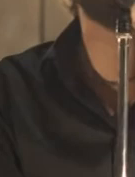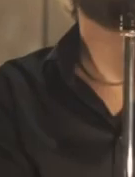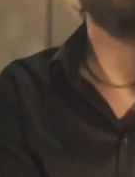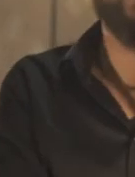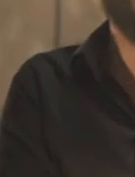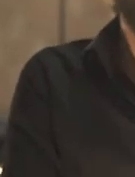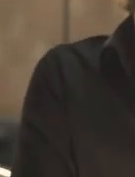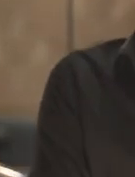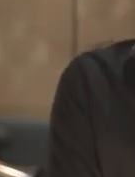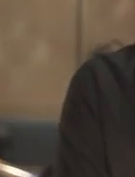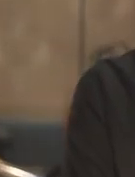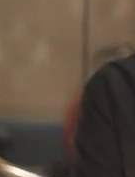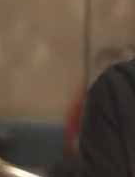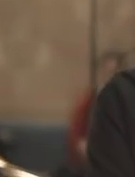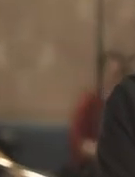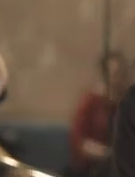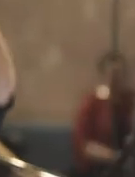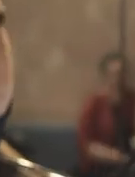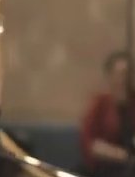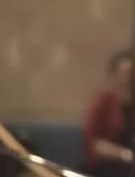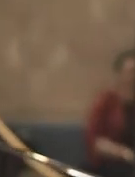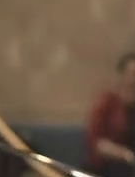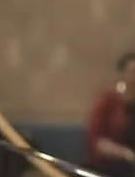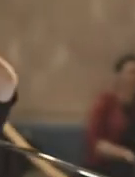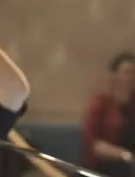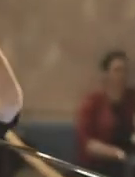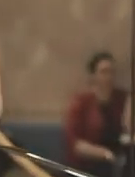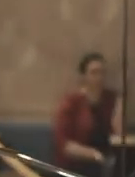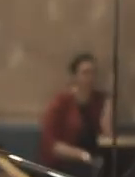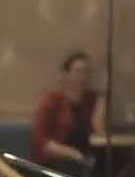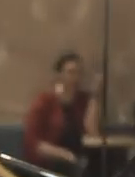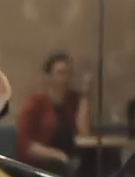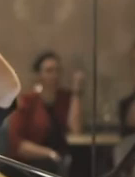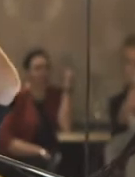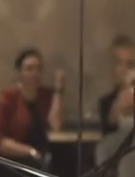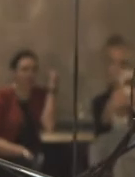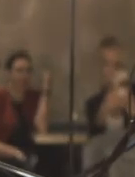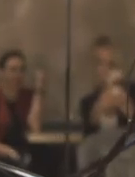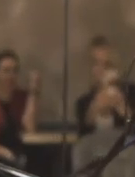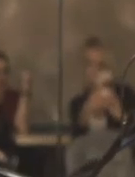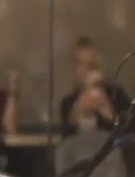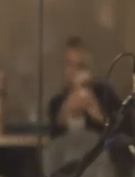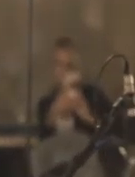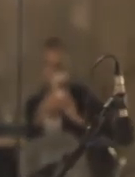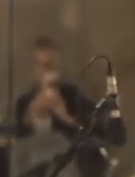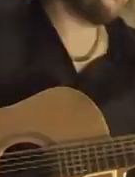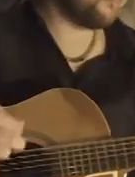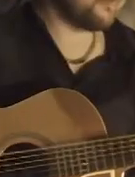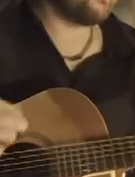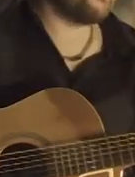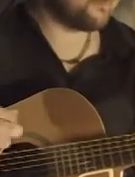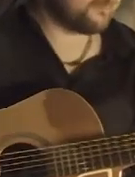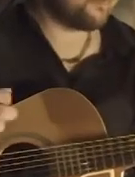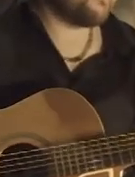problema che abbiamo tutti quanti in ogni casa si sente ripeto c'è molta ansia per questa emergenza quindi fa molto piacere